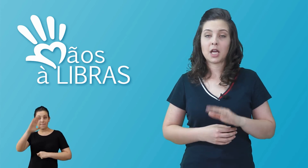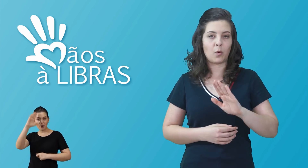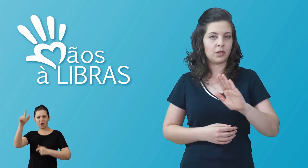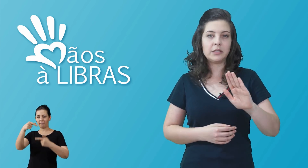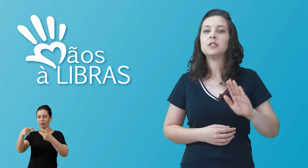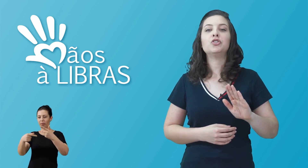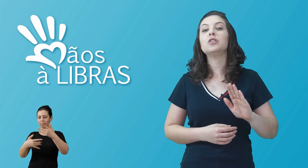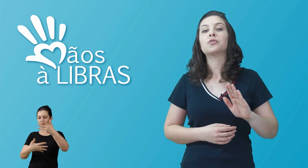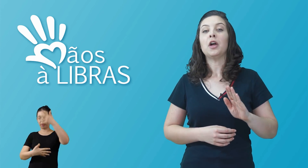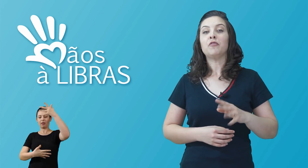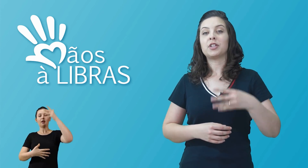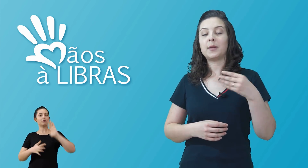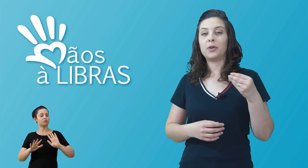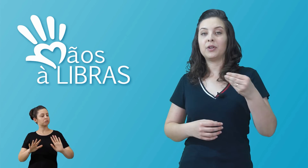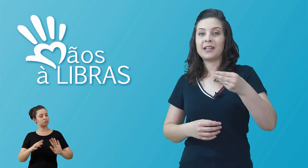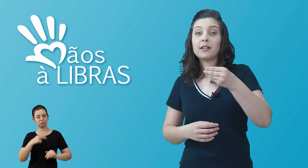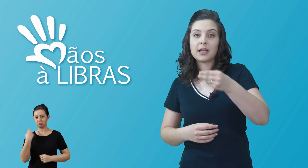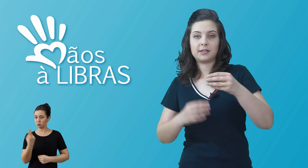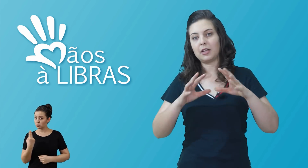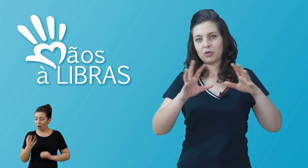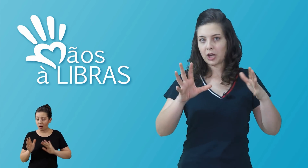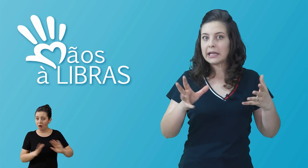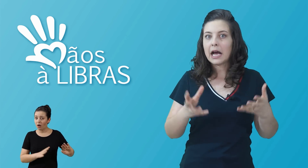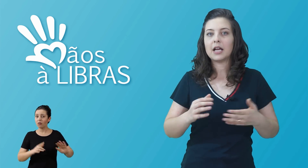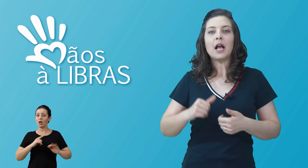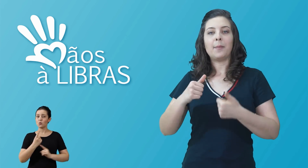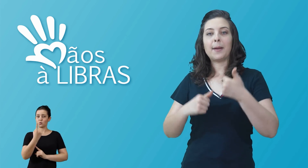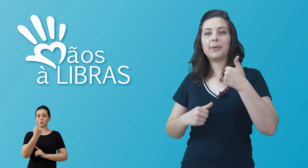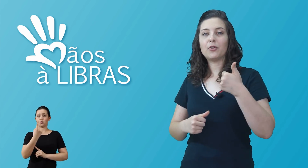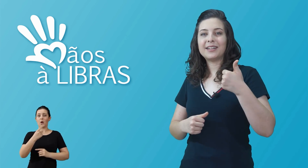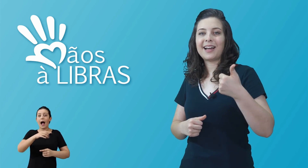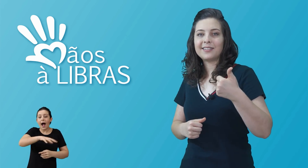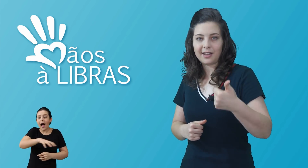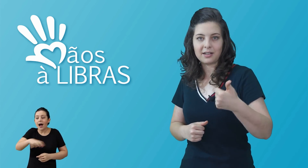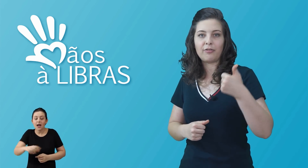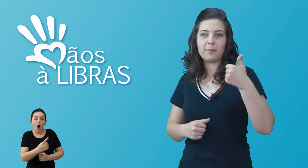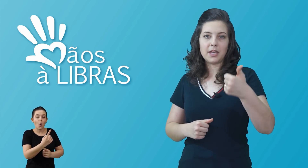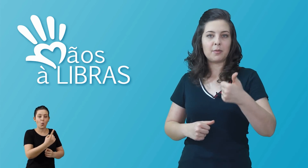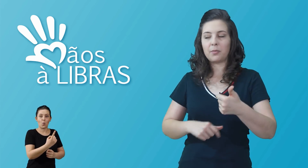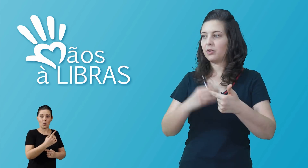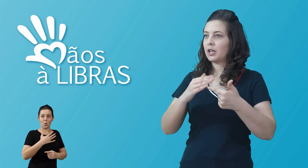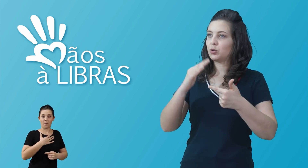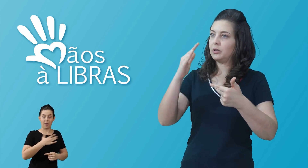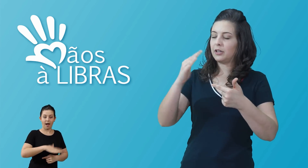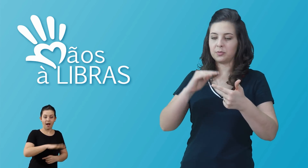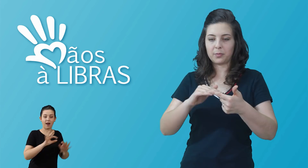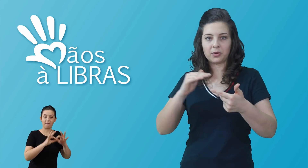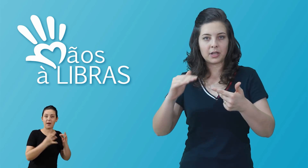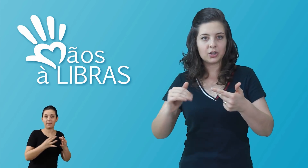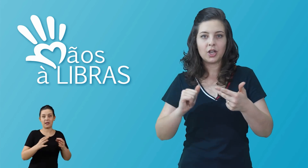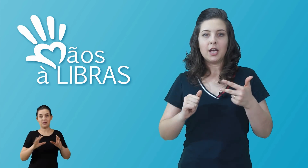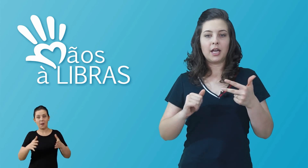prioridades. Não existe isso. Você tem prioridades dentro de cada área. A minha prioridade na família, minha prioridade com Deus,